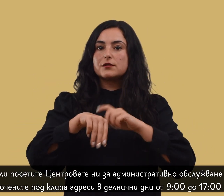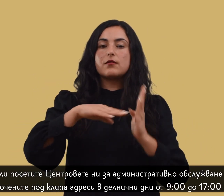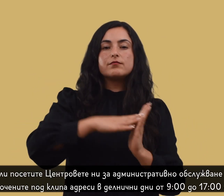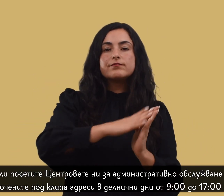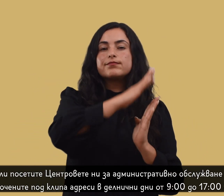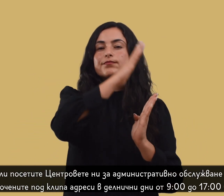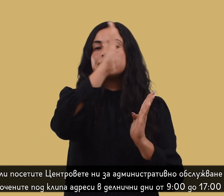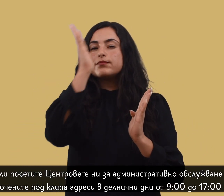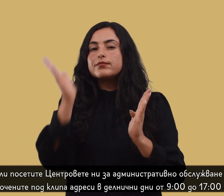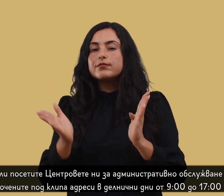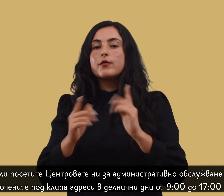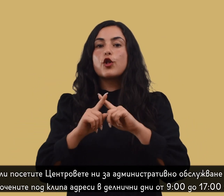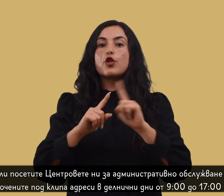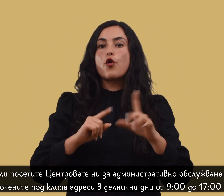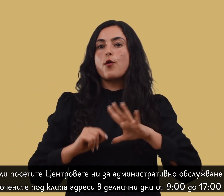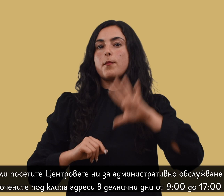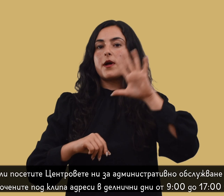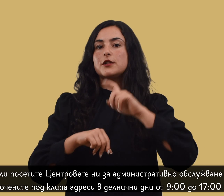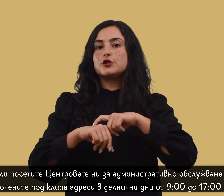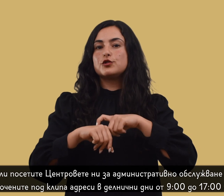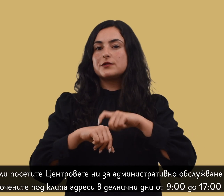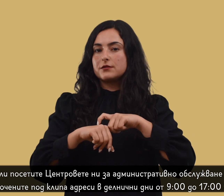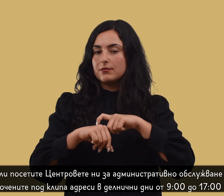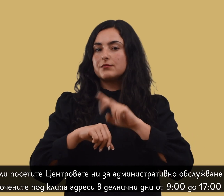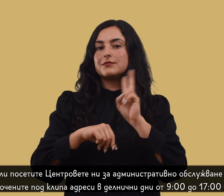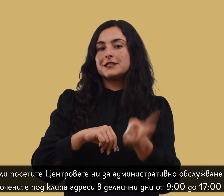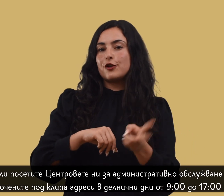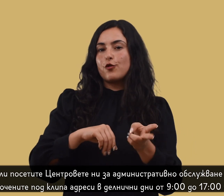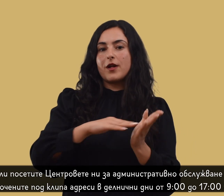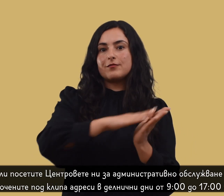до 17:00